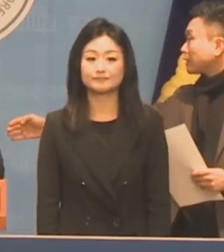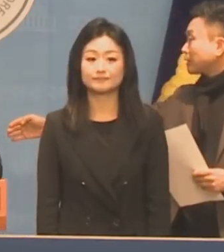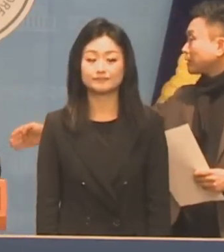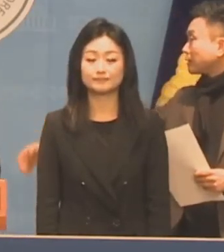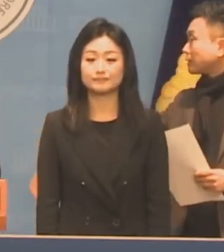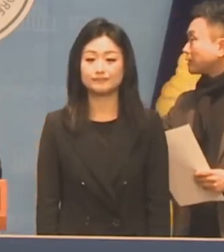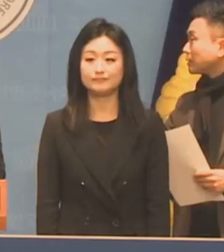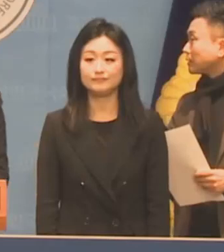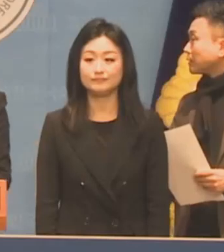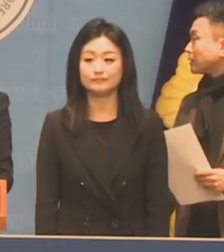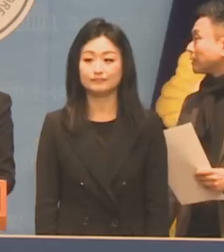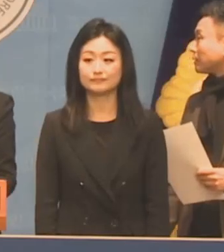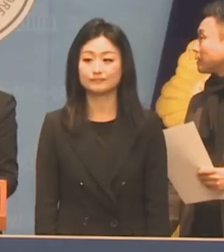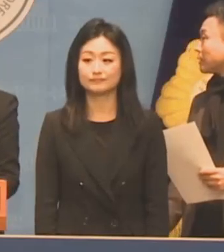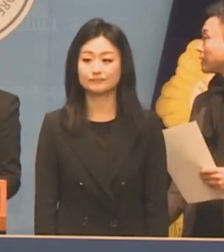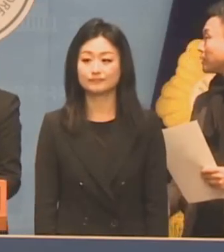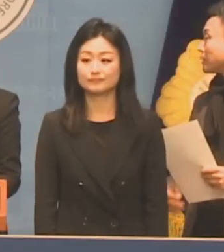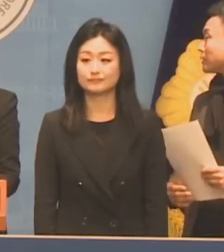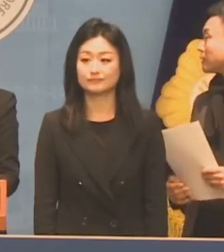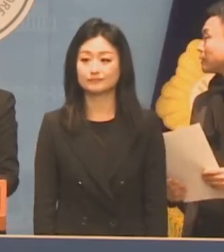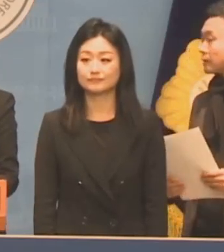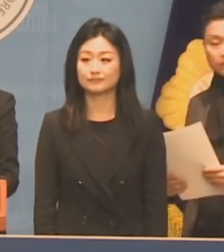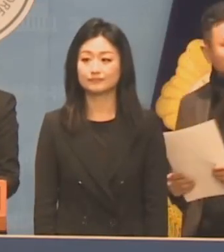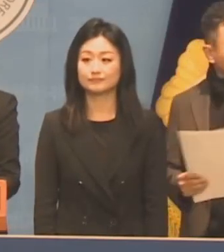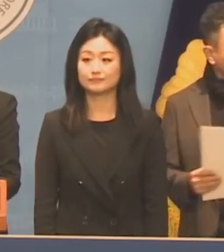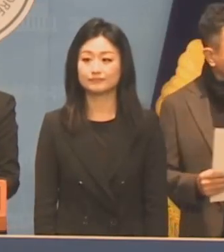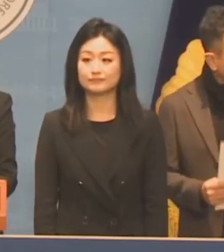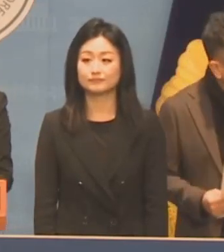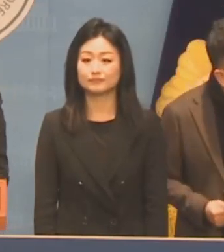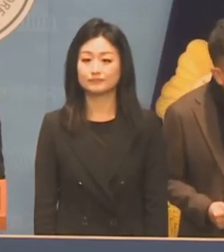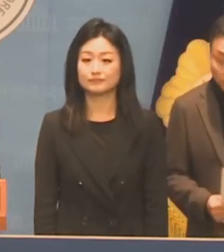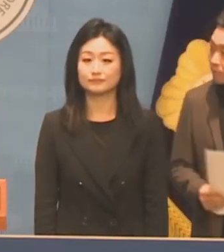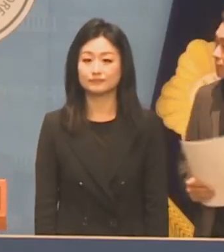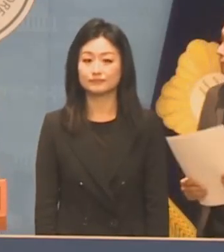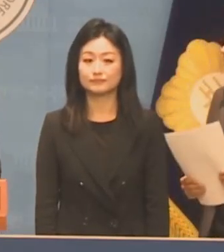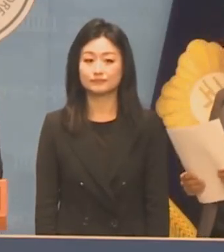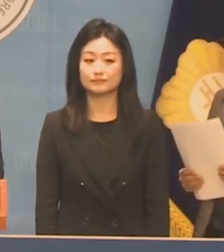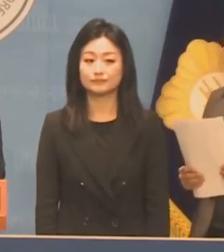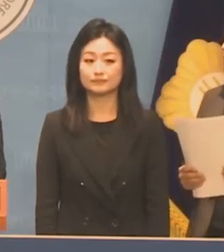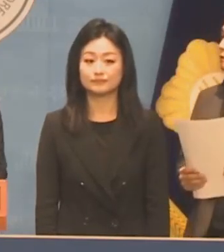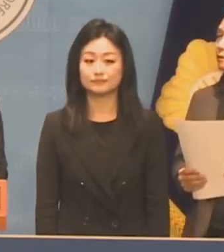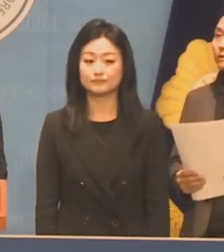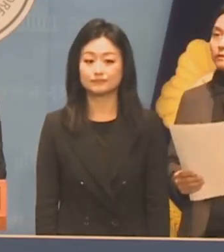어디? 거기 됐죠? 예. 잘 쓰세요.